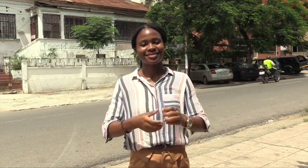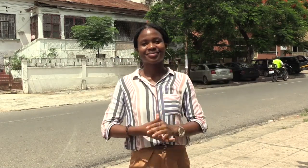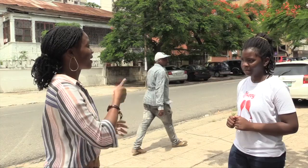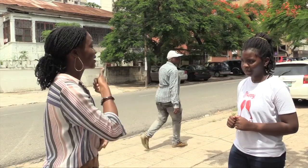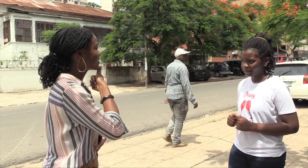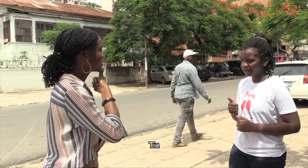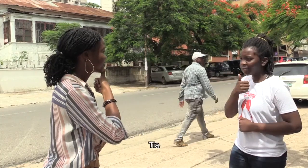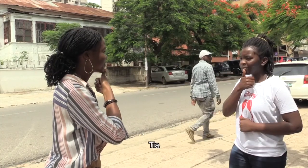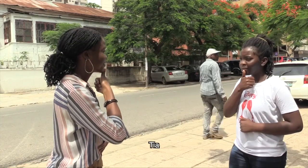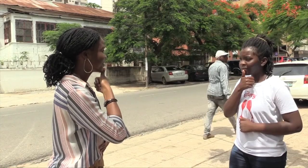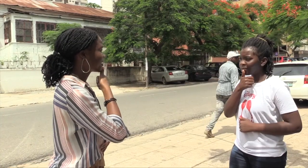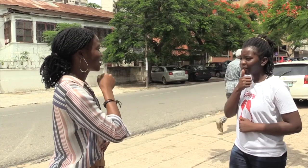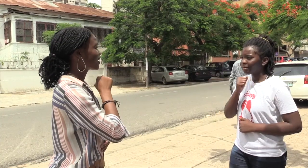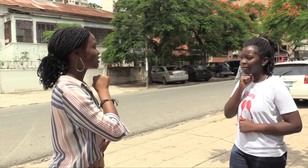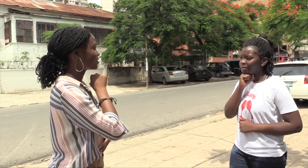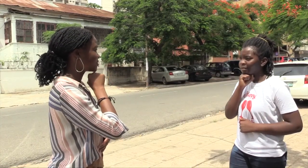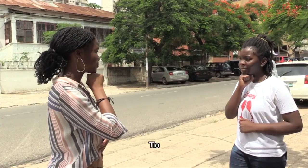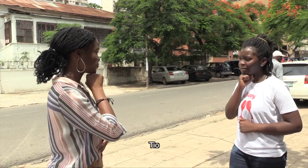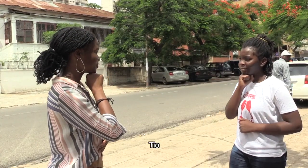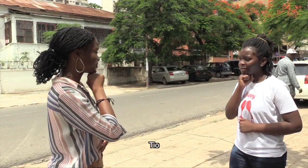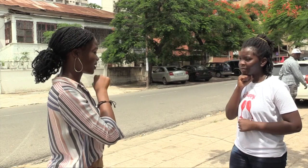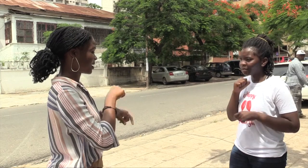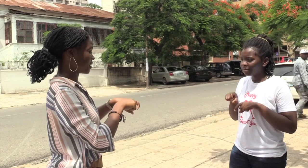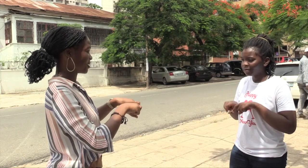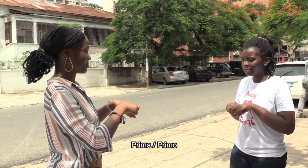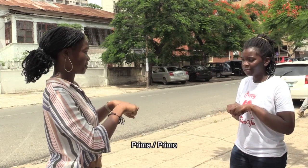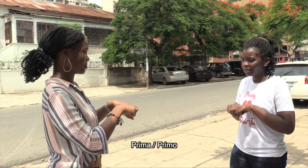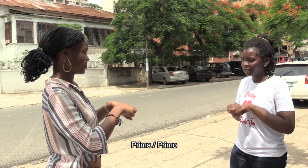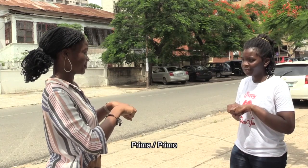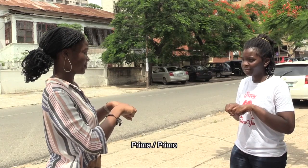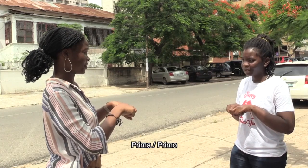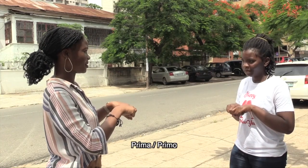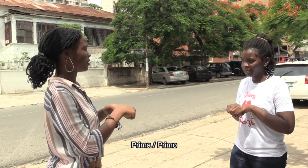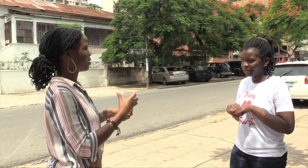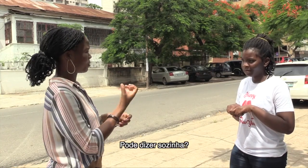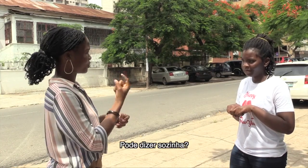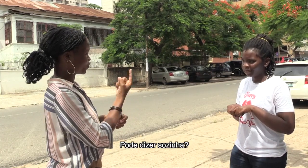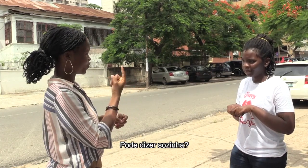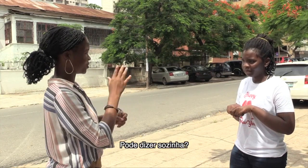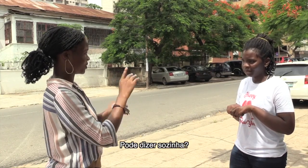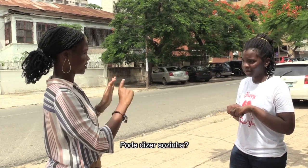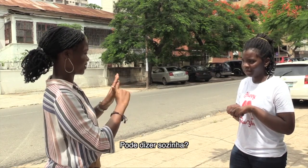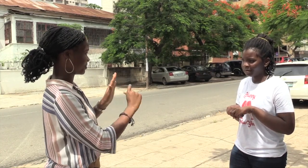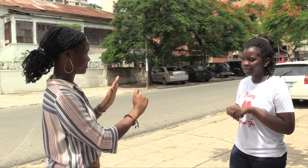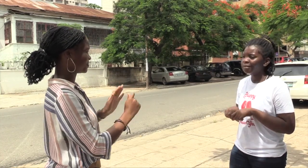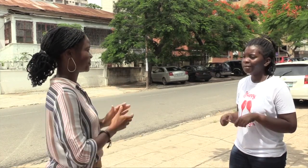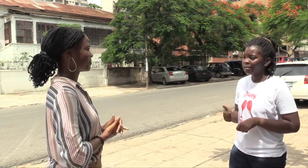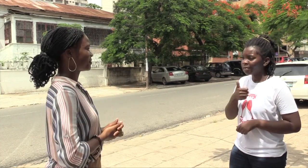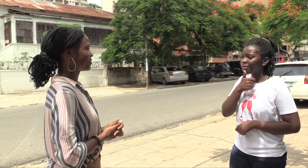parentesco. Tia, tio, prima, primo, pode dizer